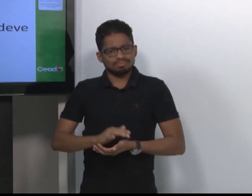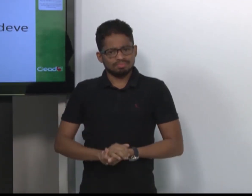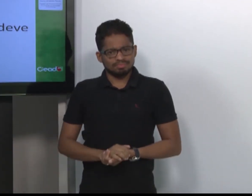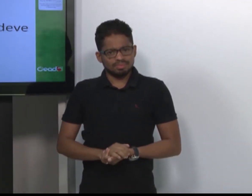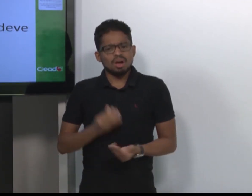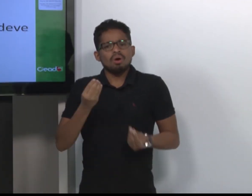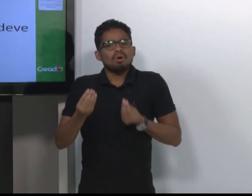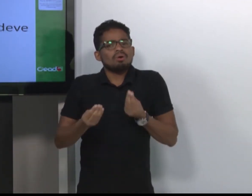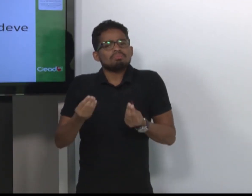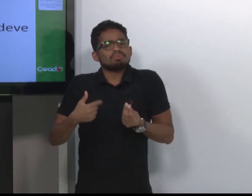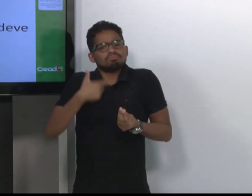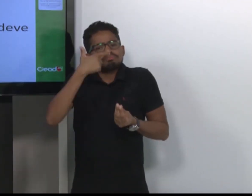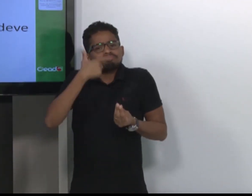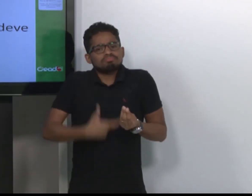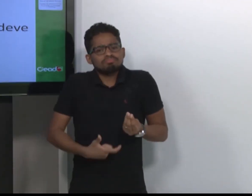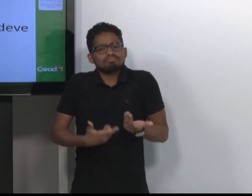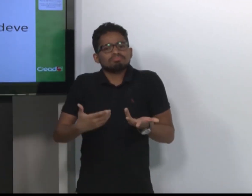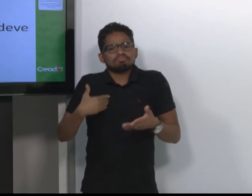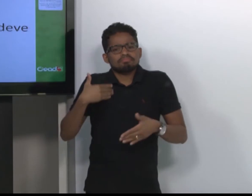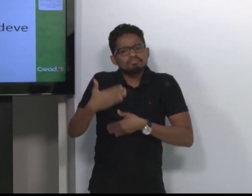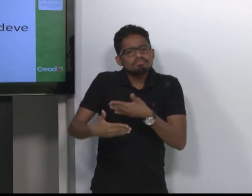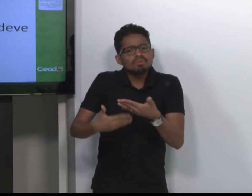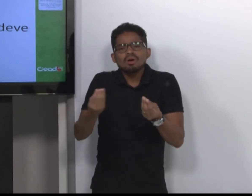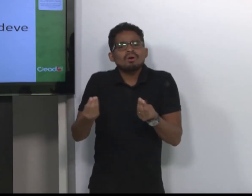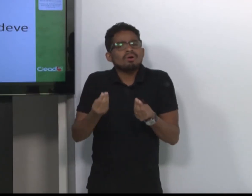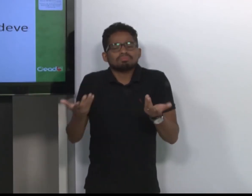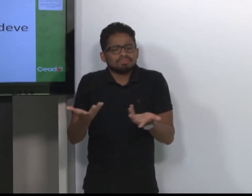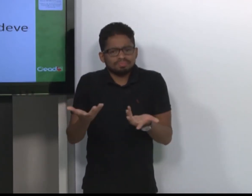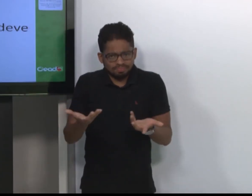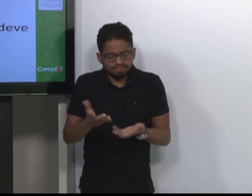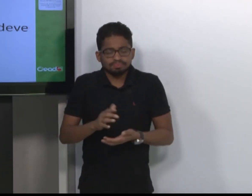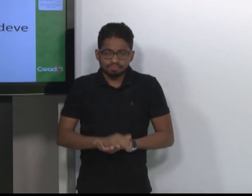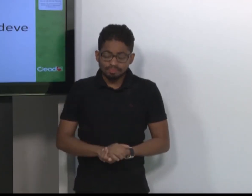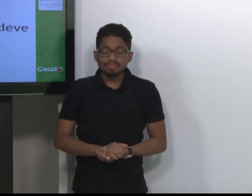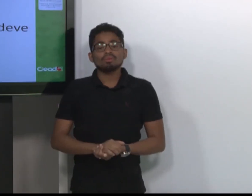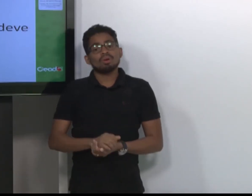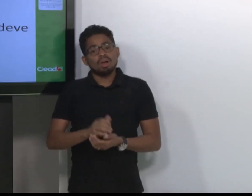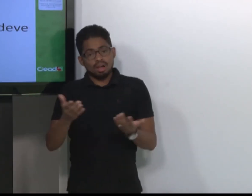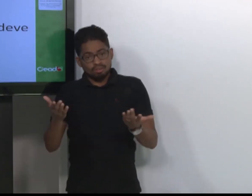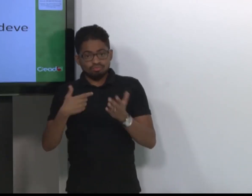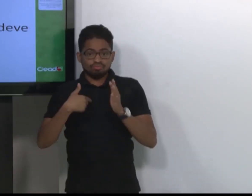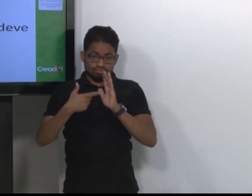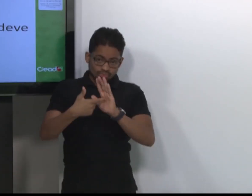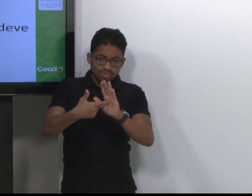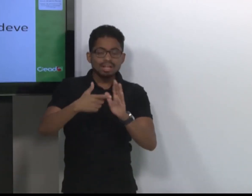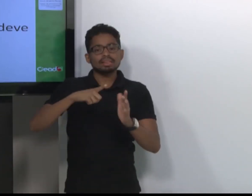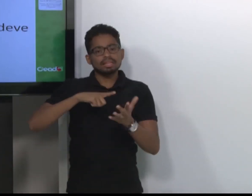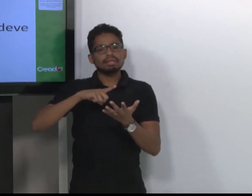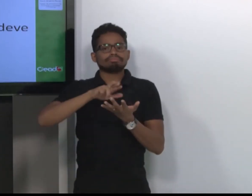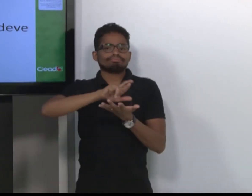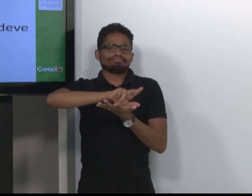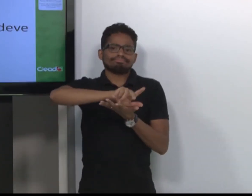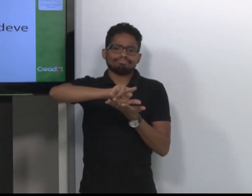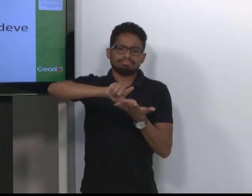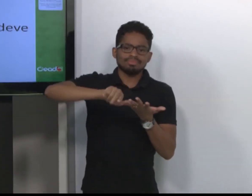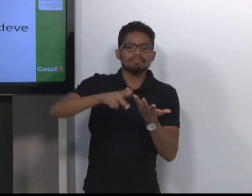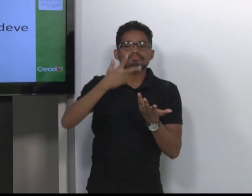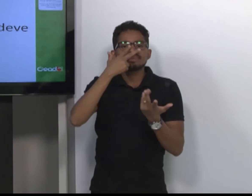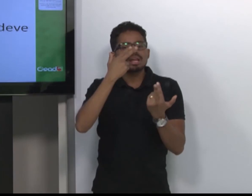como o tradutor-intérprete deve desenvolver o seu trabalho? Como? Então, vou apresentar a vocês